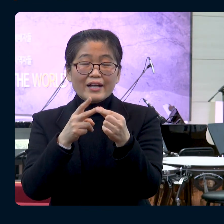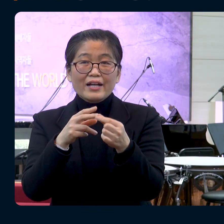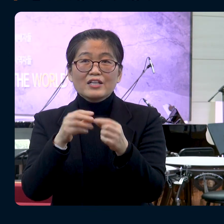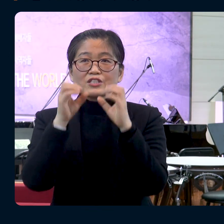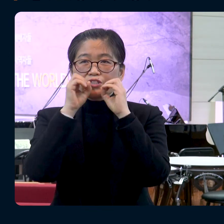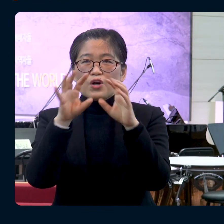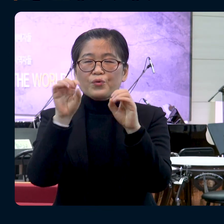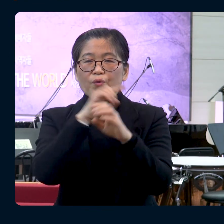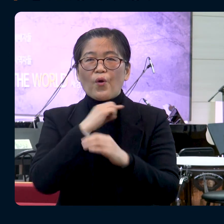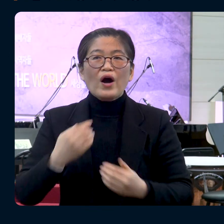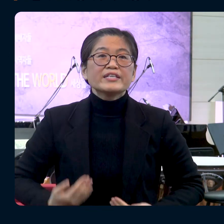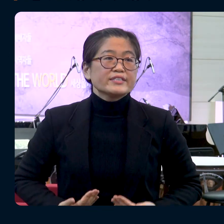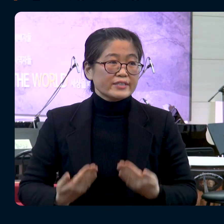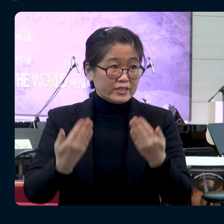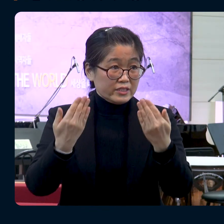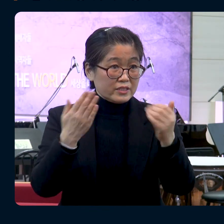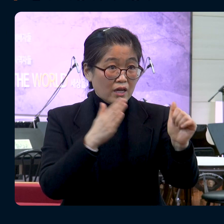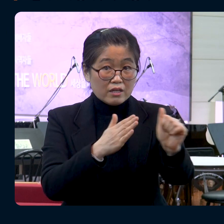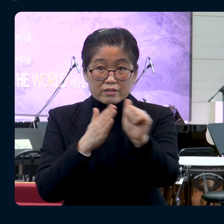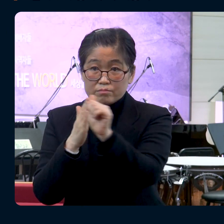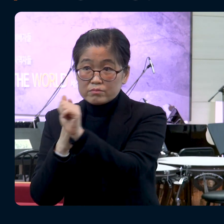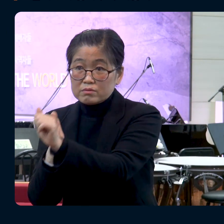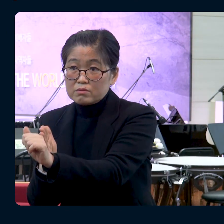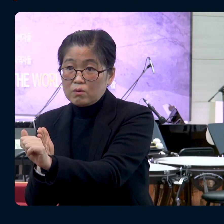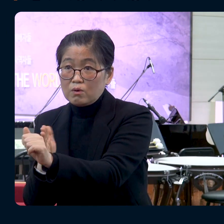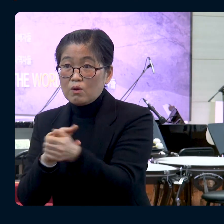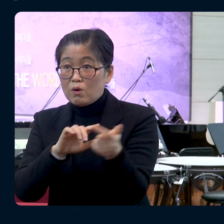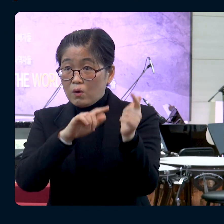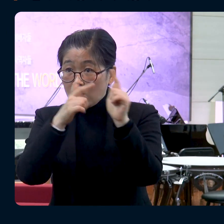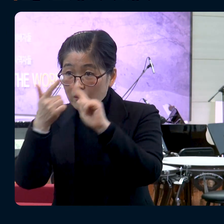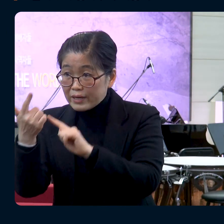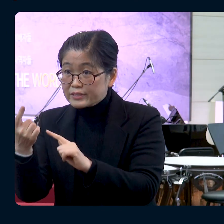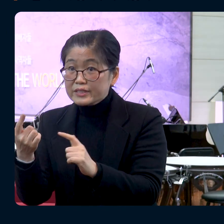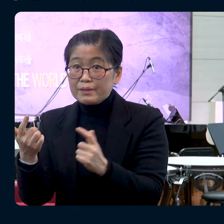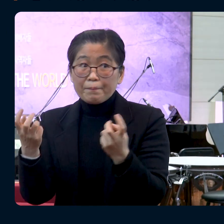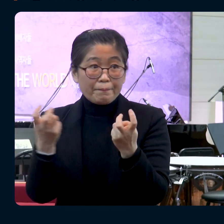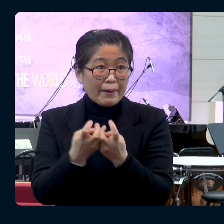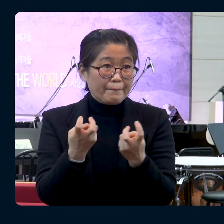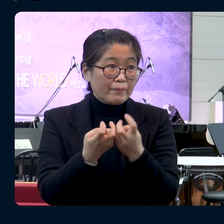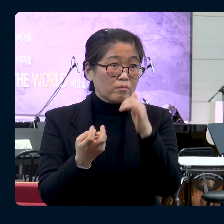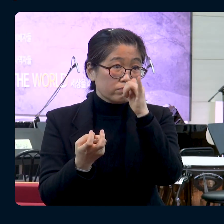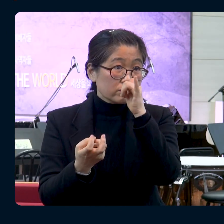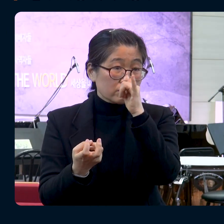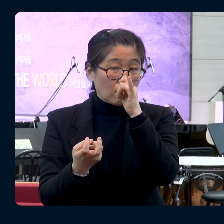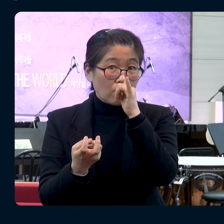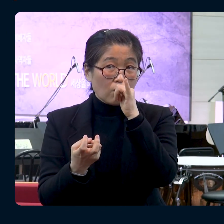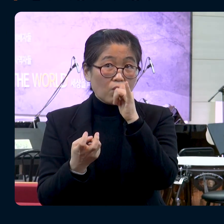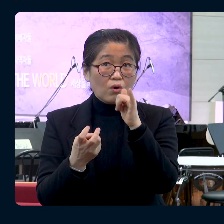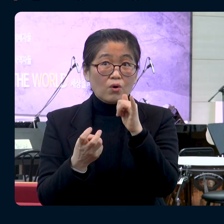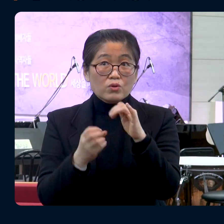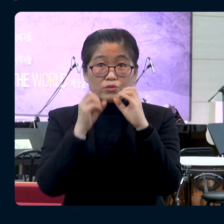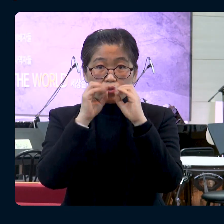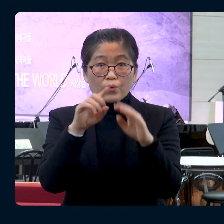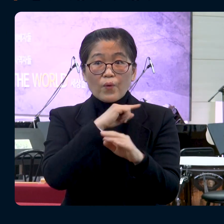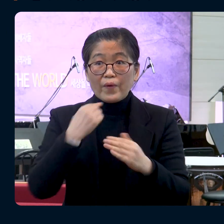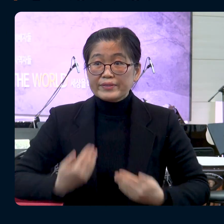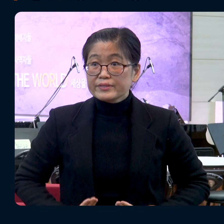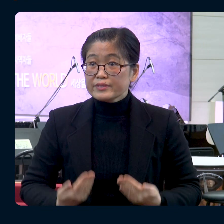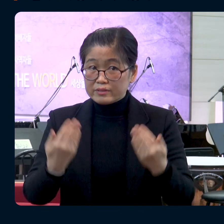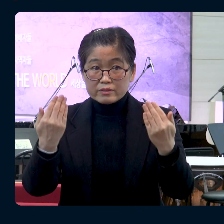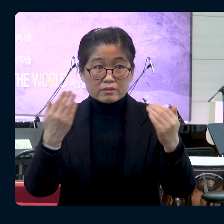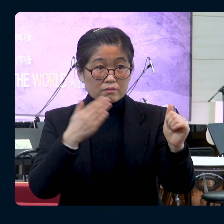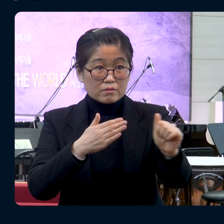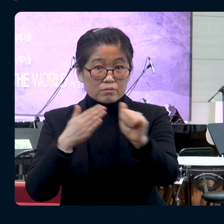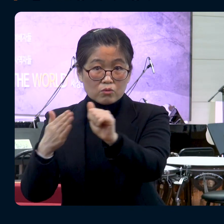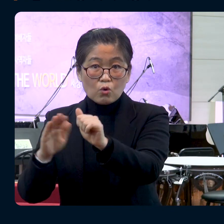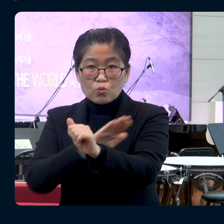두 번째는 선교 헌신을 하십시오 하는 겁니다. 선교 헌신을 하십시오. 여러 가지 방법으로 반드시 선교에 헌신을